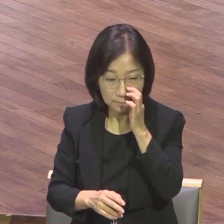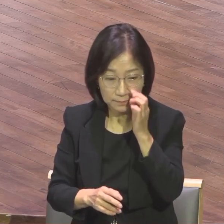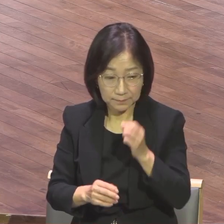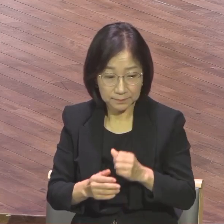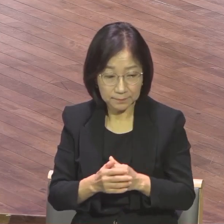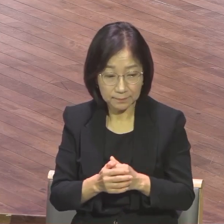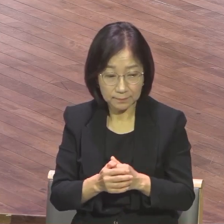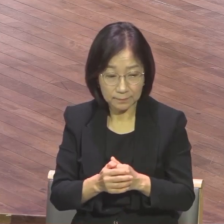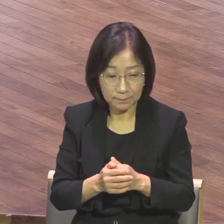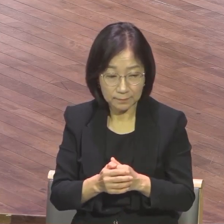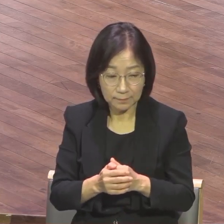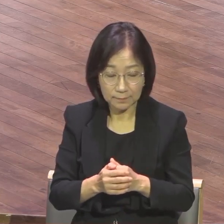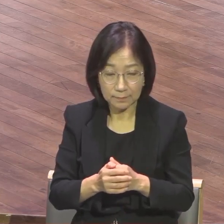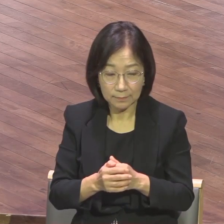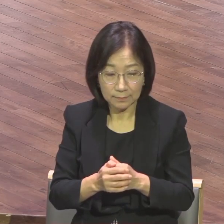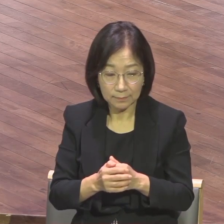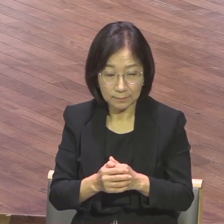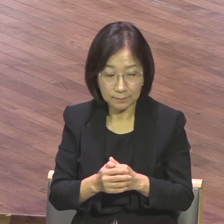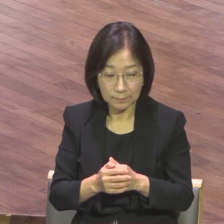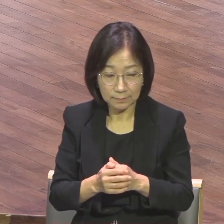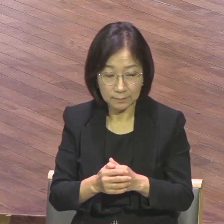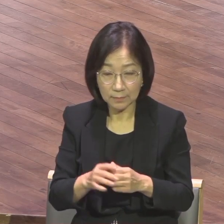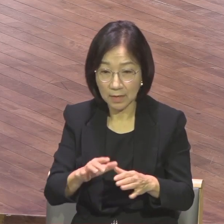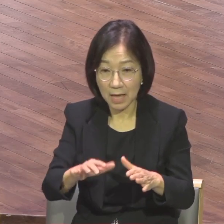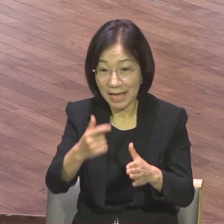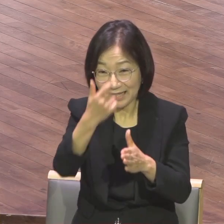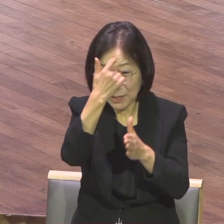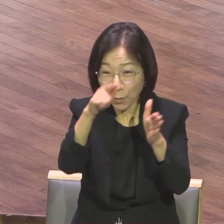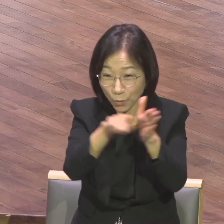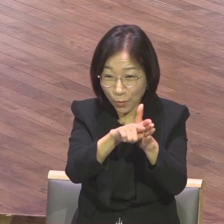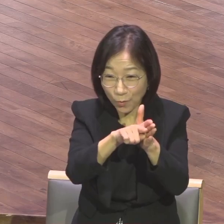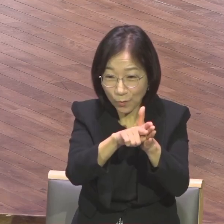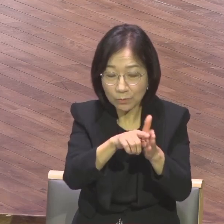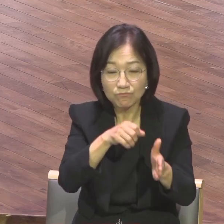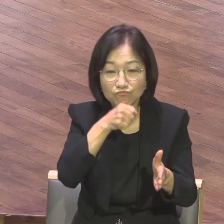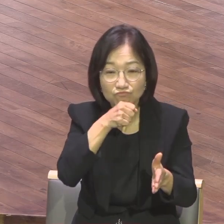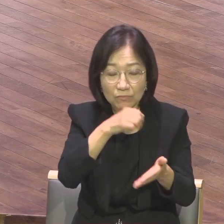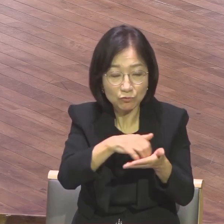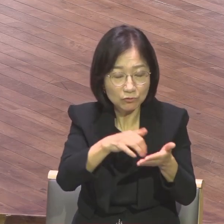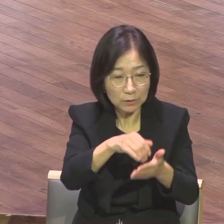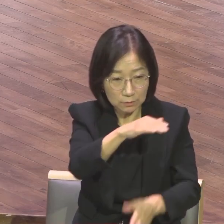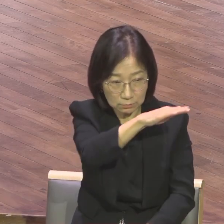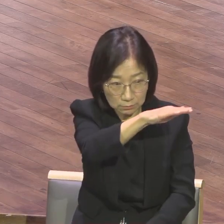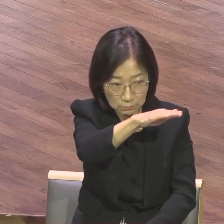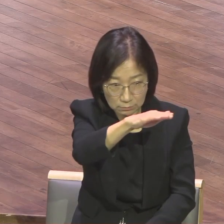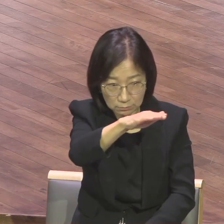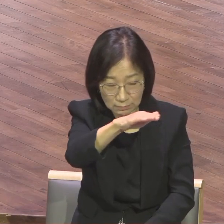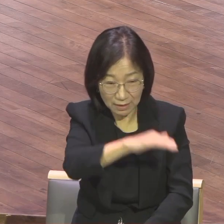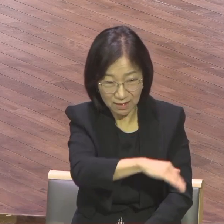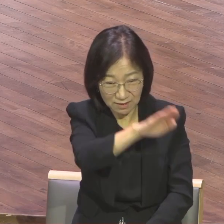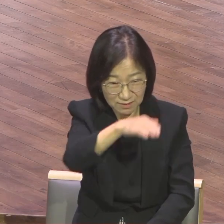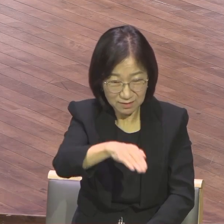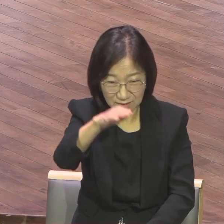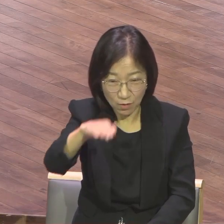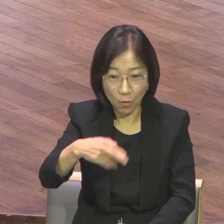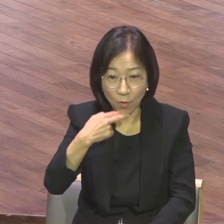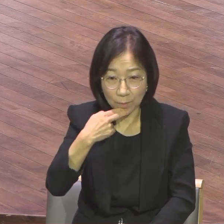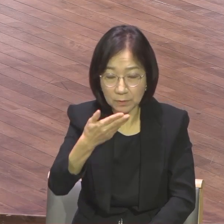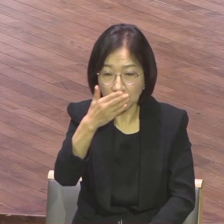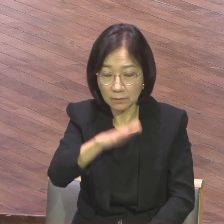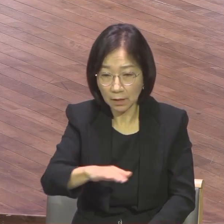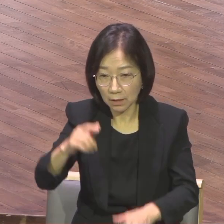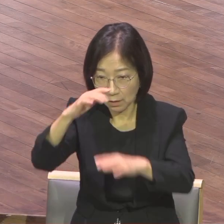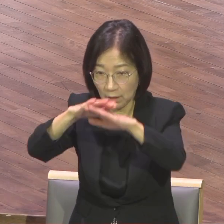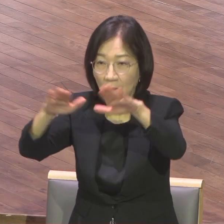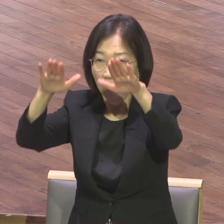이 평균선을 걷고 있는데 모슬렘은 쫙 올라가고 있어요. 모슬렘은 이 가입 국가가